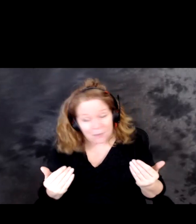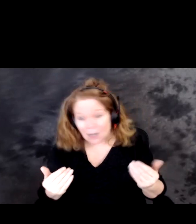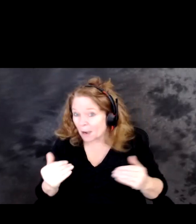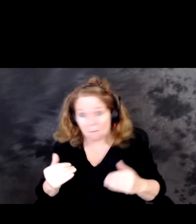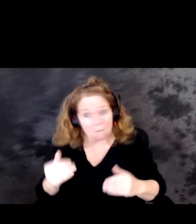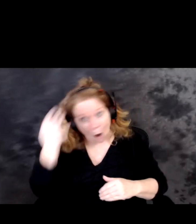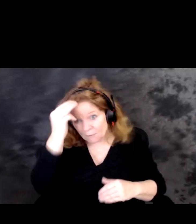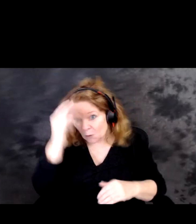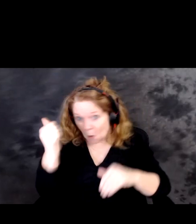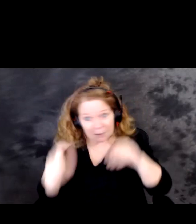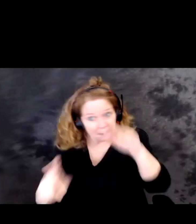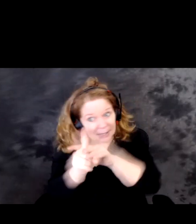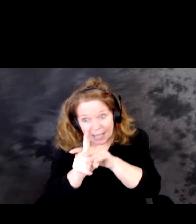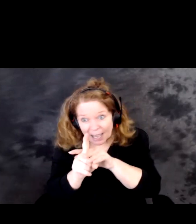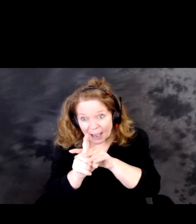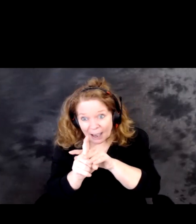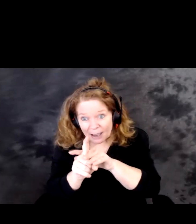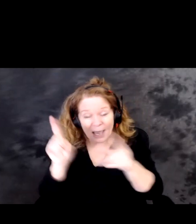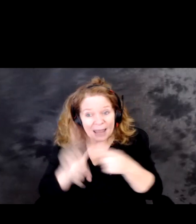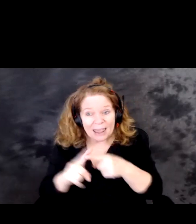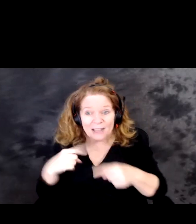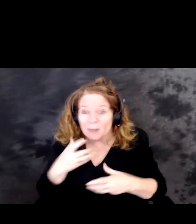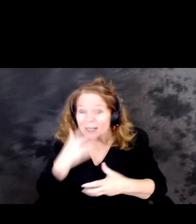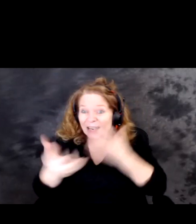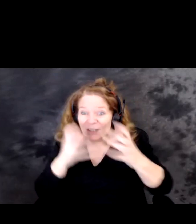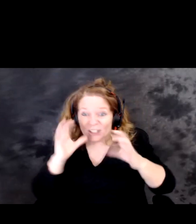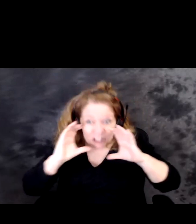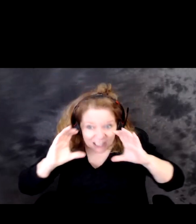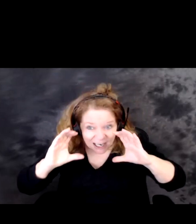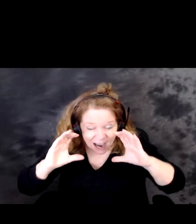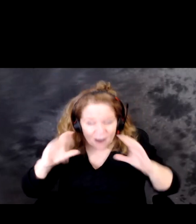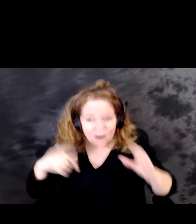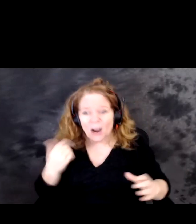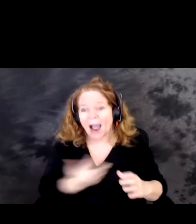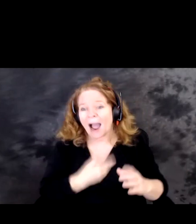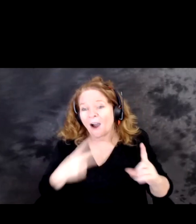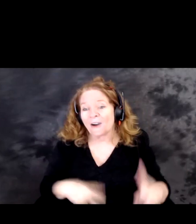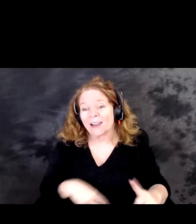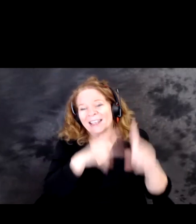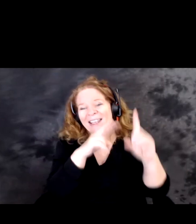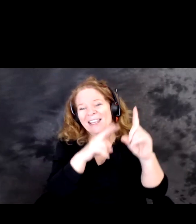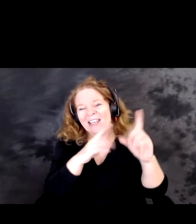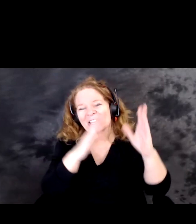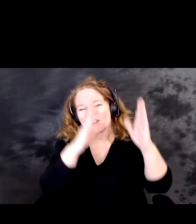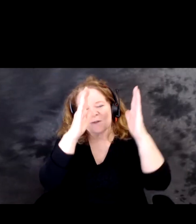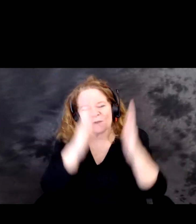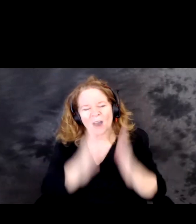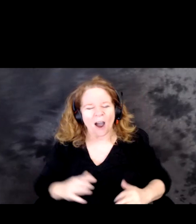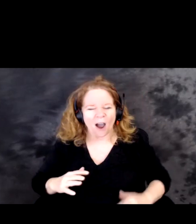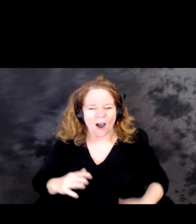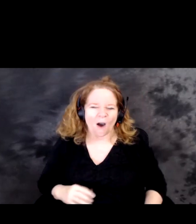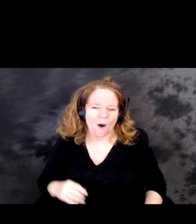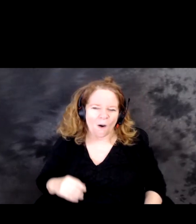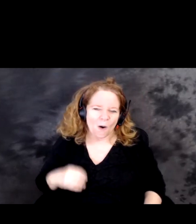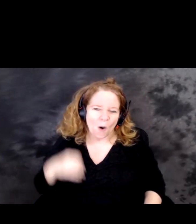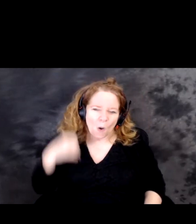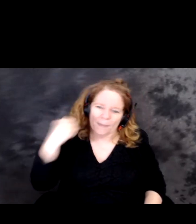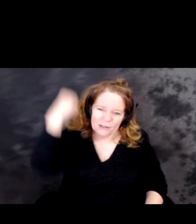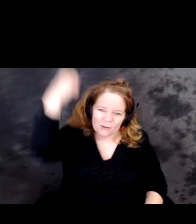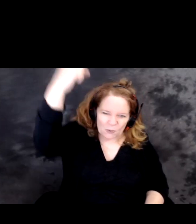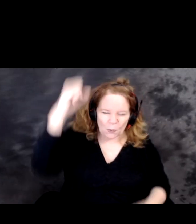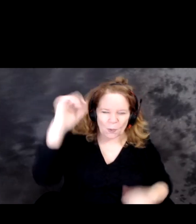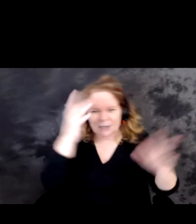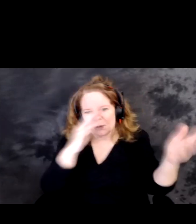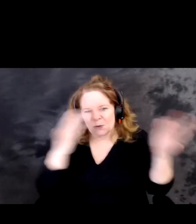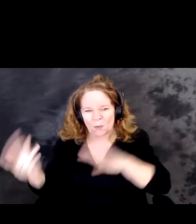aventura. Aquí vamos. Y Marvin va a aparecer y hay que darle una porra. Y